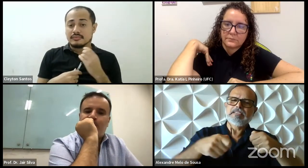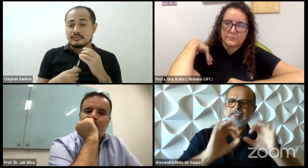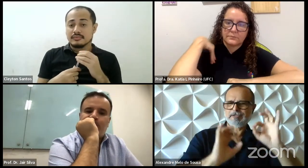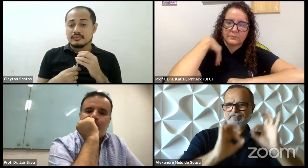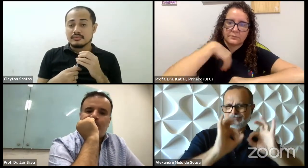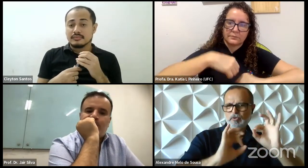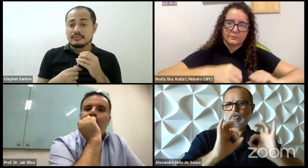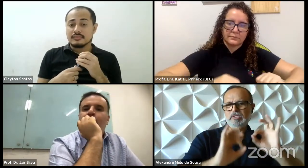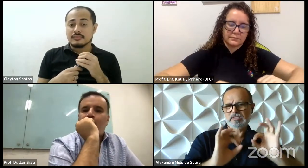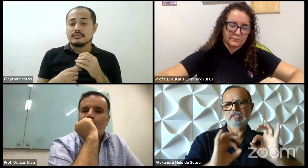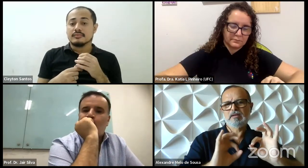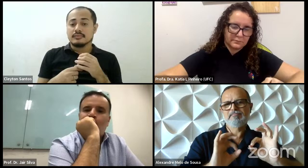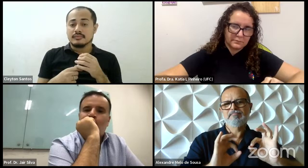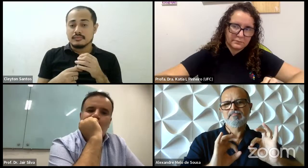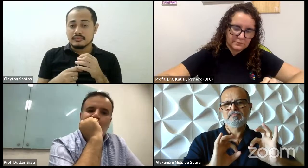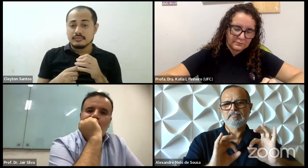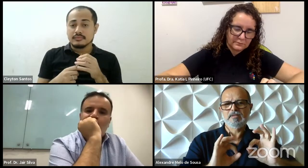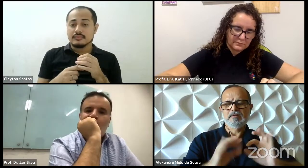da pesquisa.